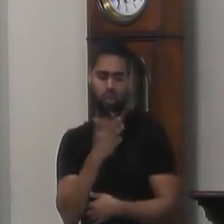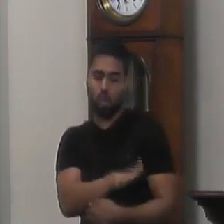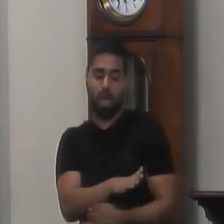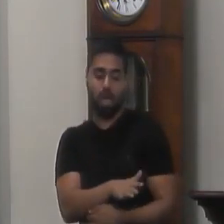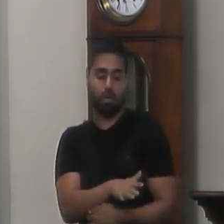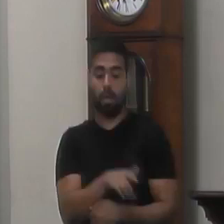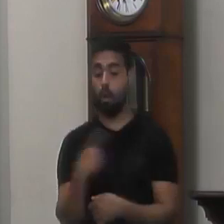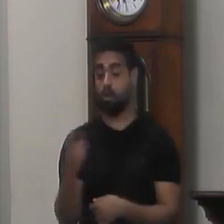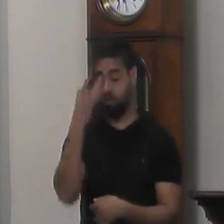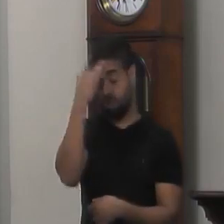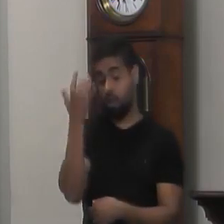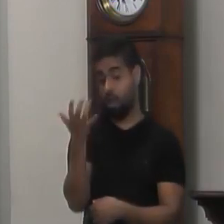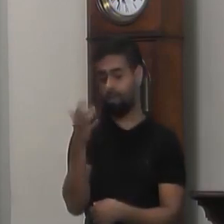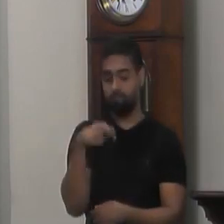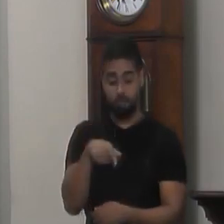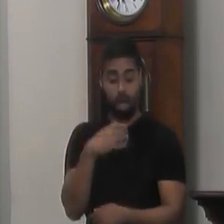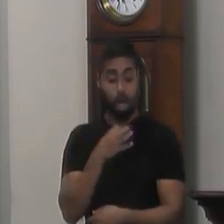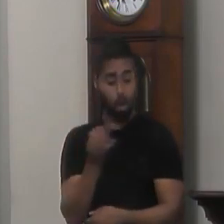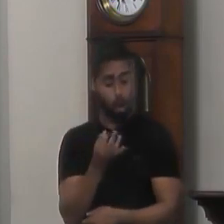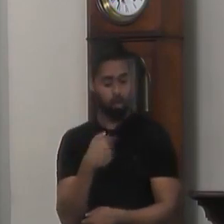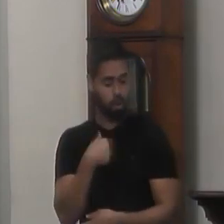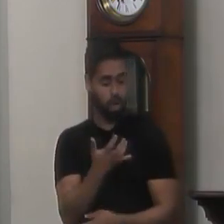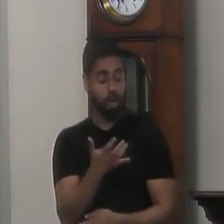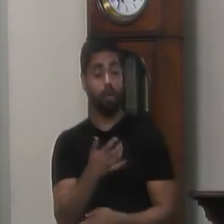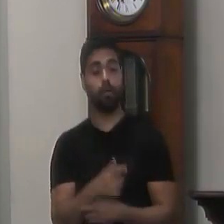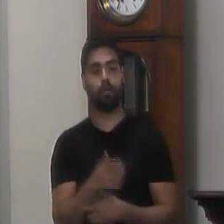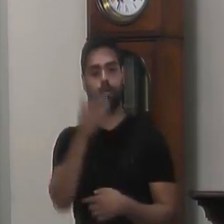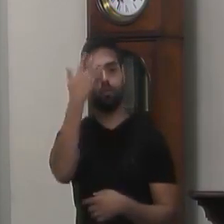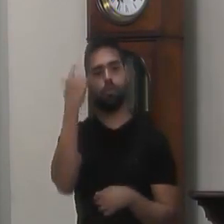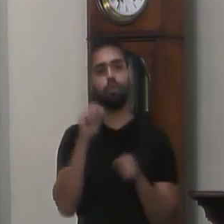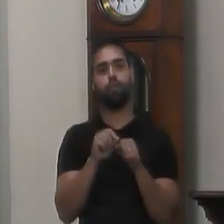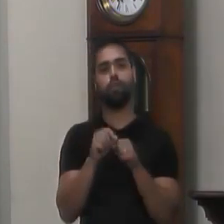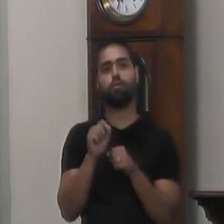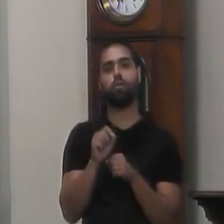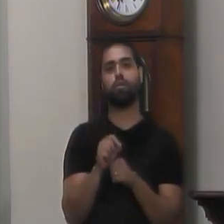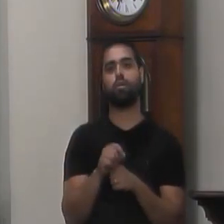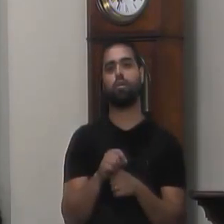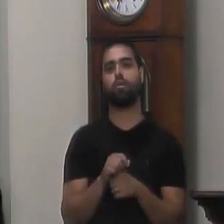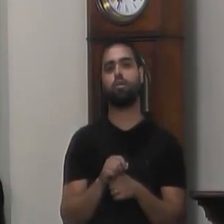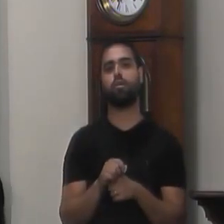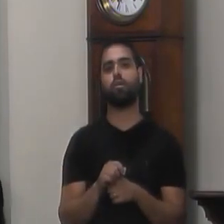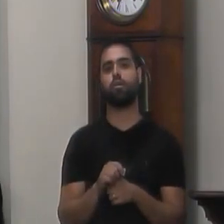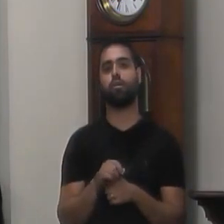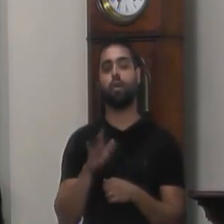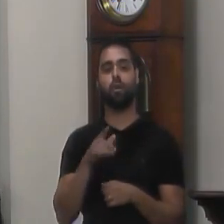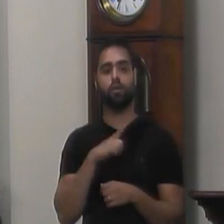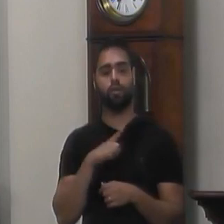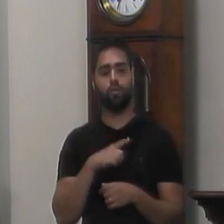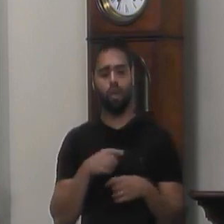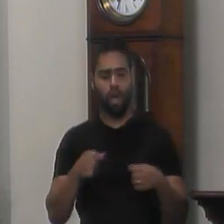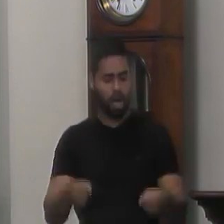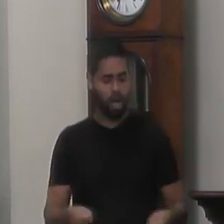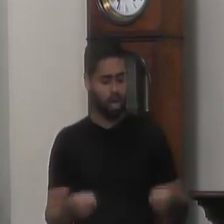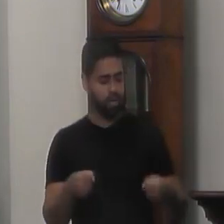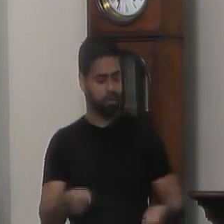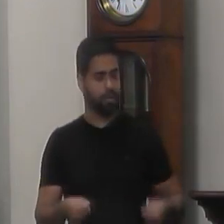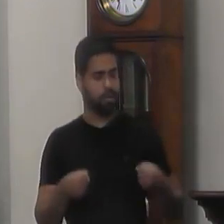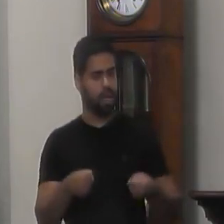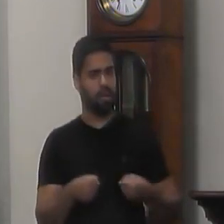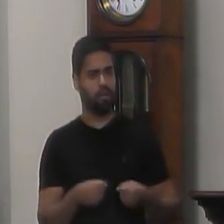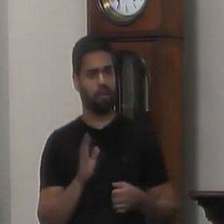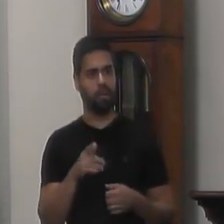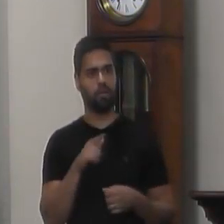para outro. Então, aí as pessoas, o que faz? Eu já peguei cadeira de roda lá naquele lixão lá,